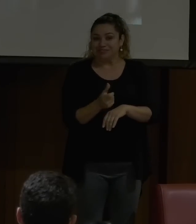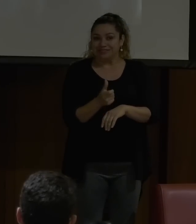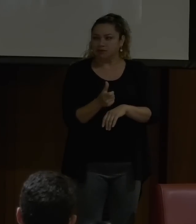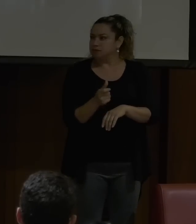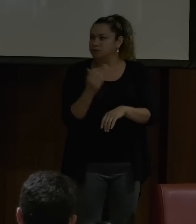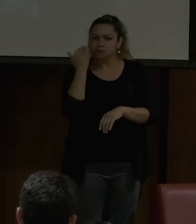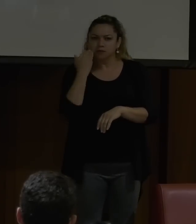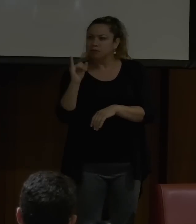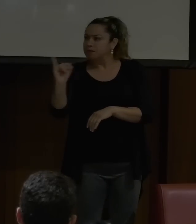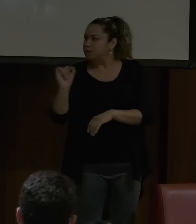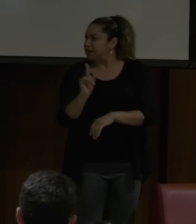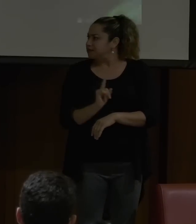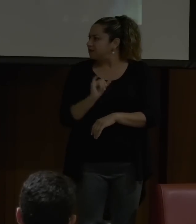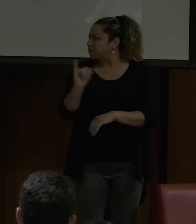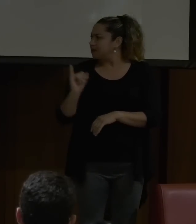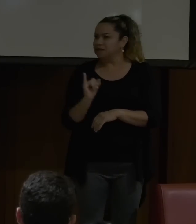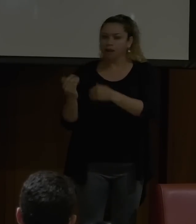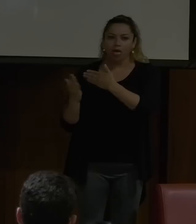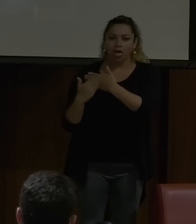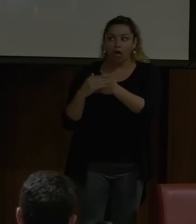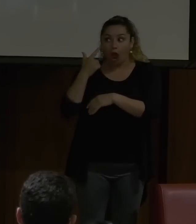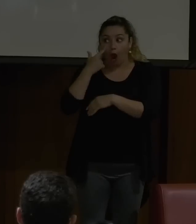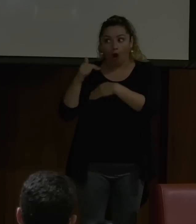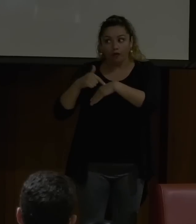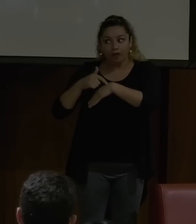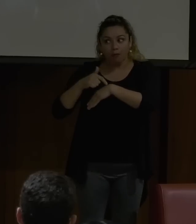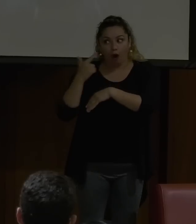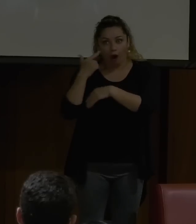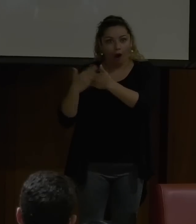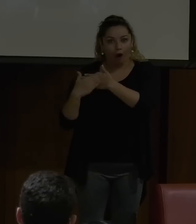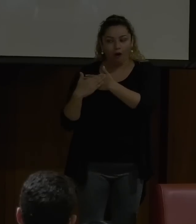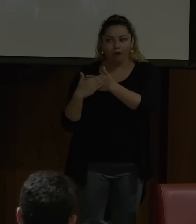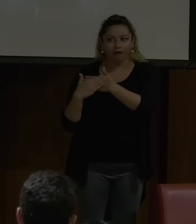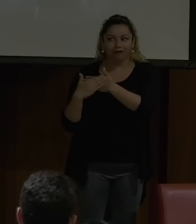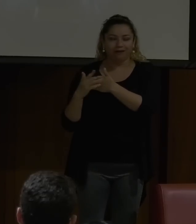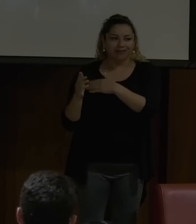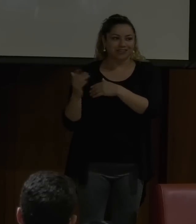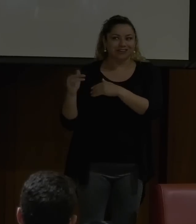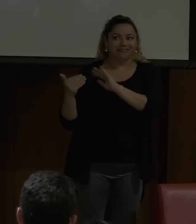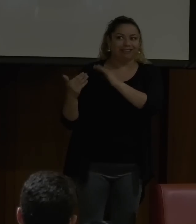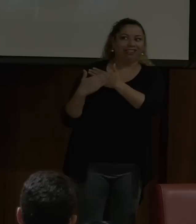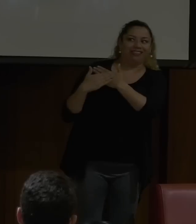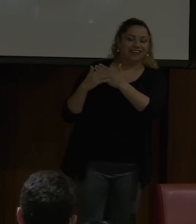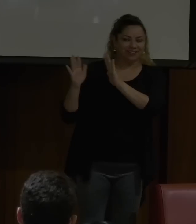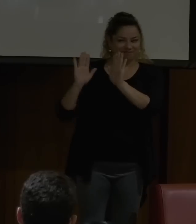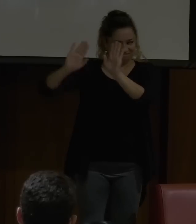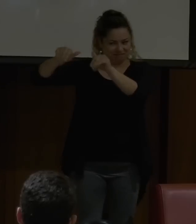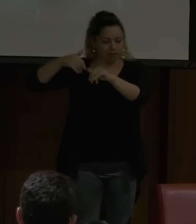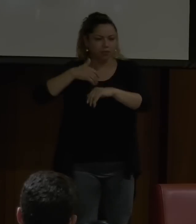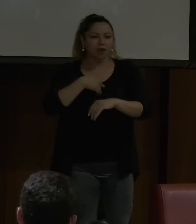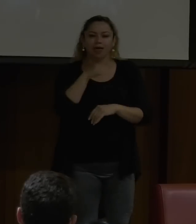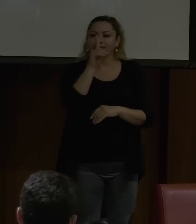Isabel me ha amenazado que si me paso me va a parar, entonces decidí, en